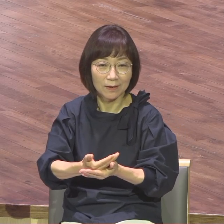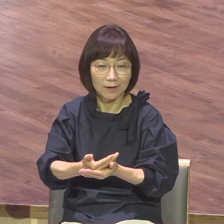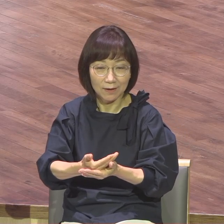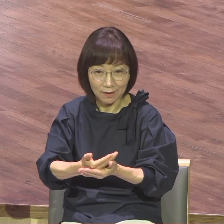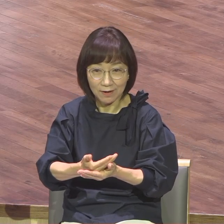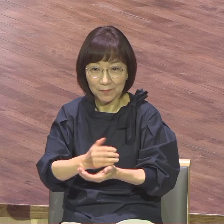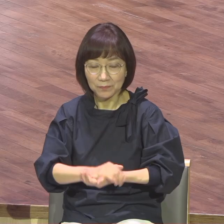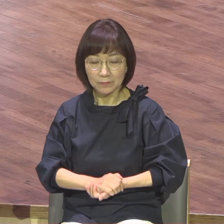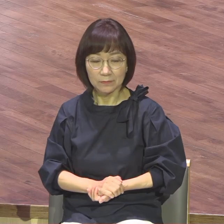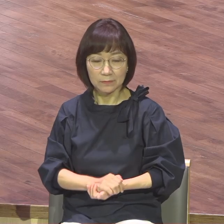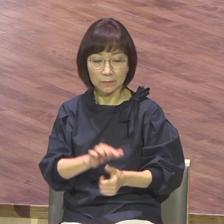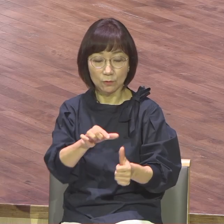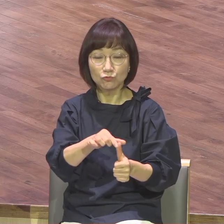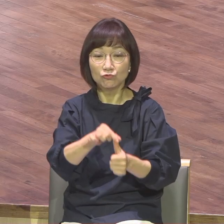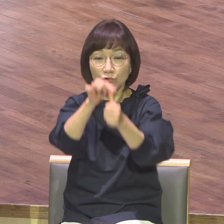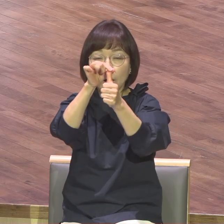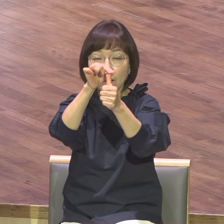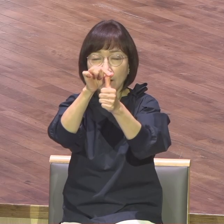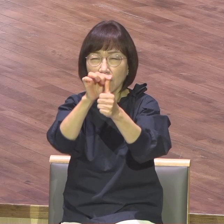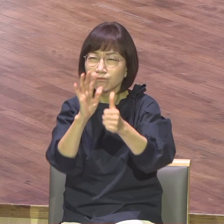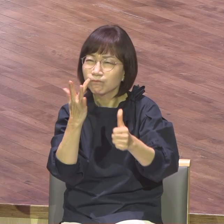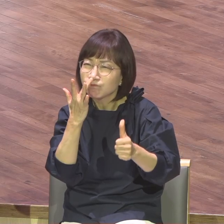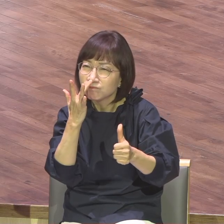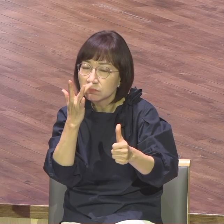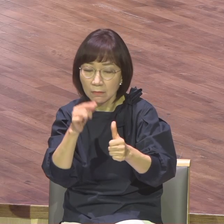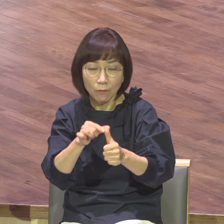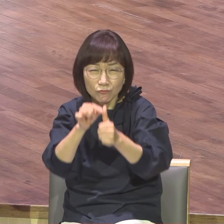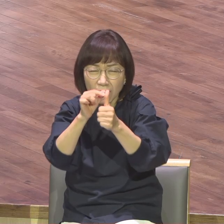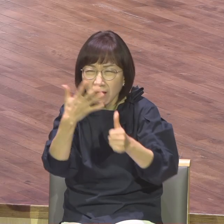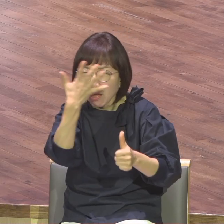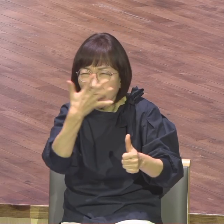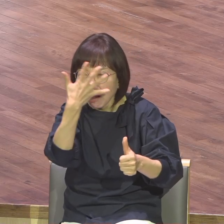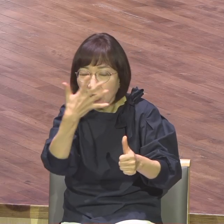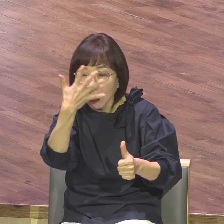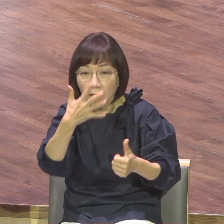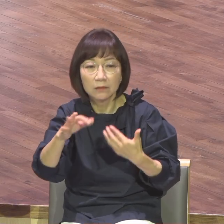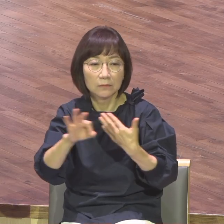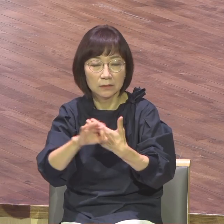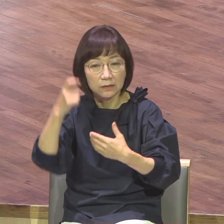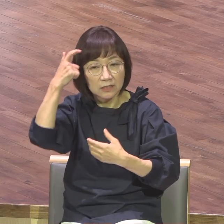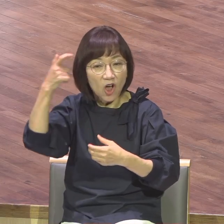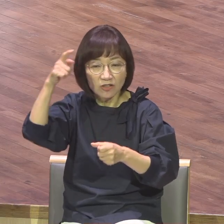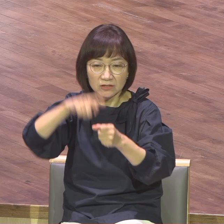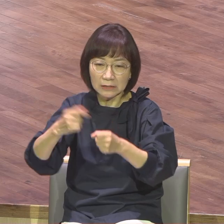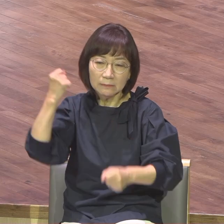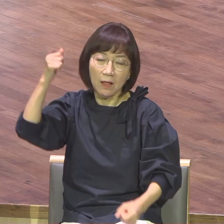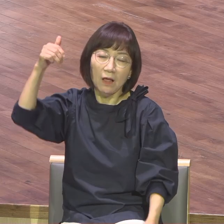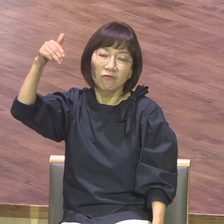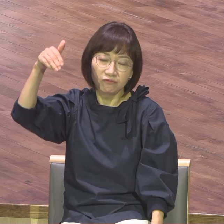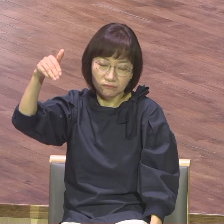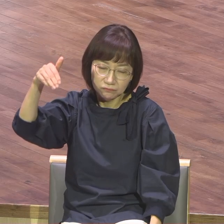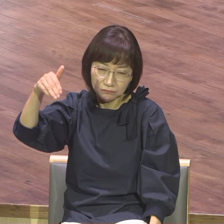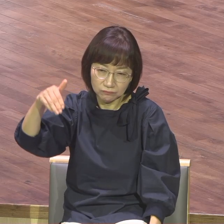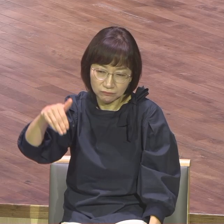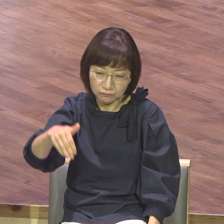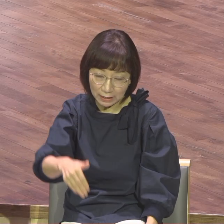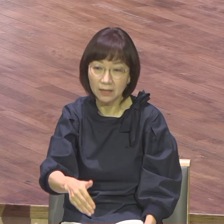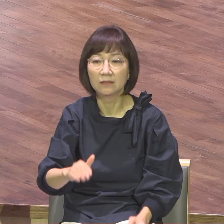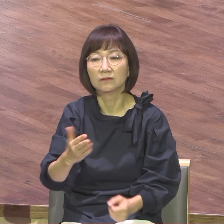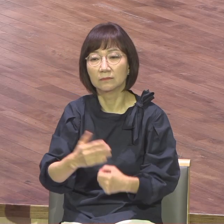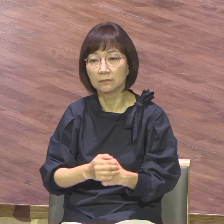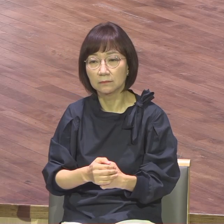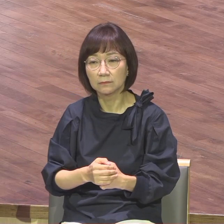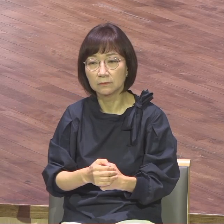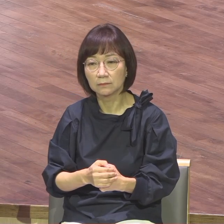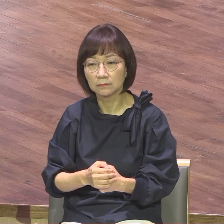이 구원에 대해서 흔들리면 뭐 모든 이제 영적 기반이 다 흔들리지요. 왜